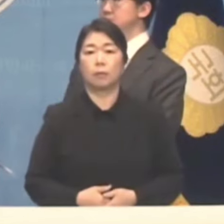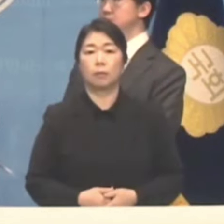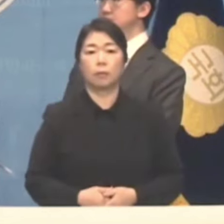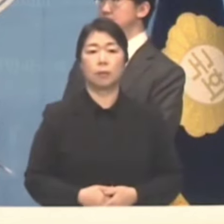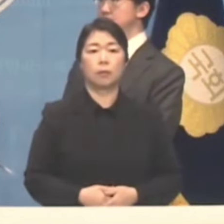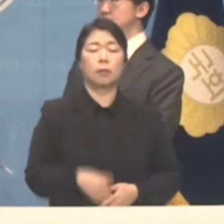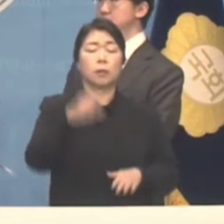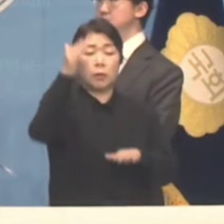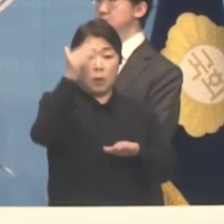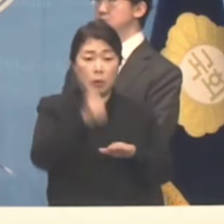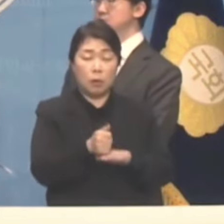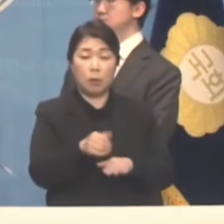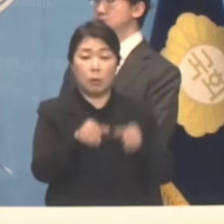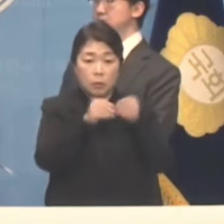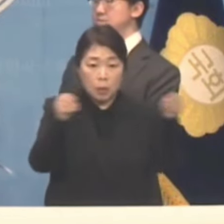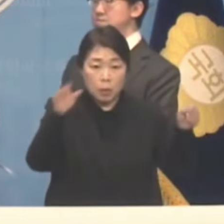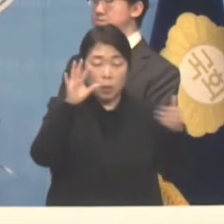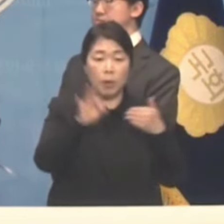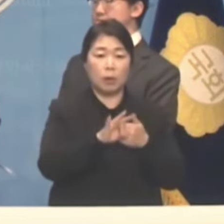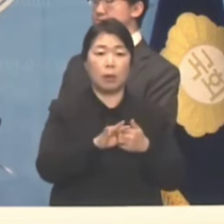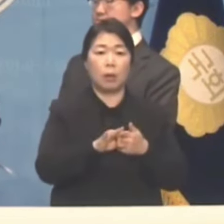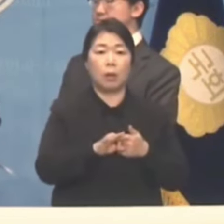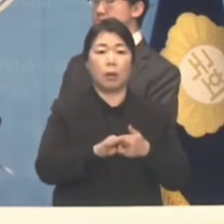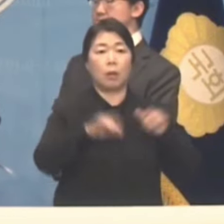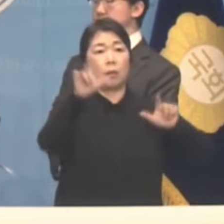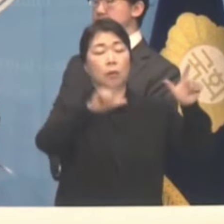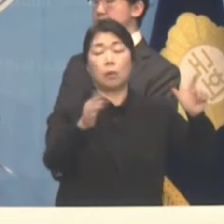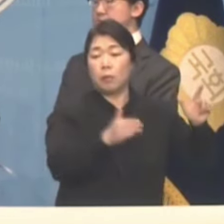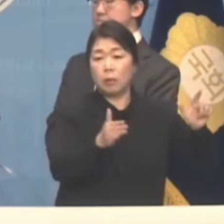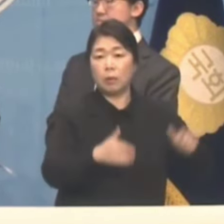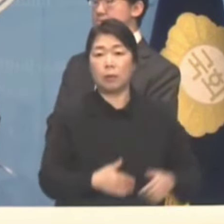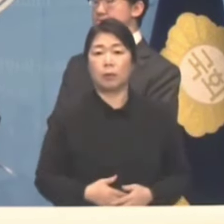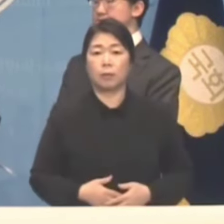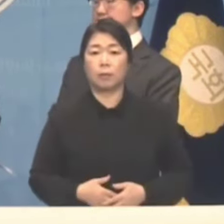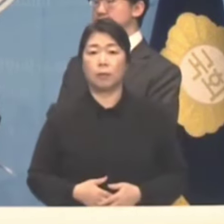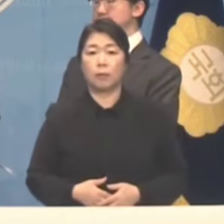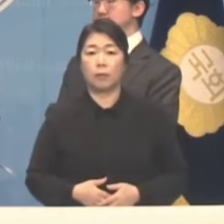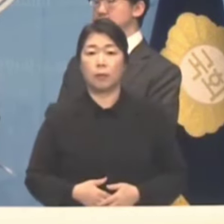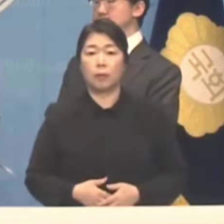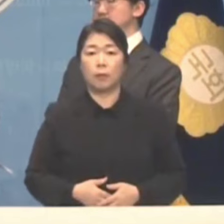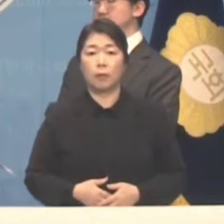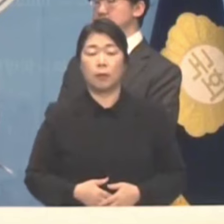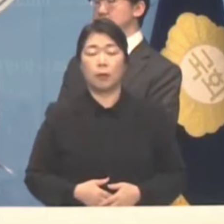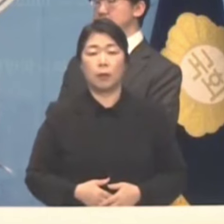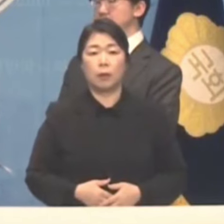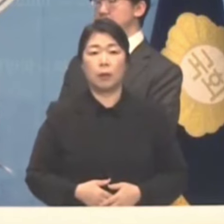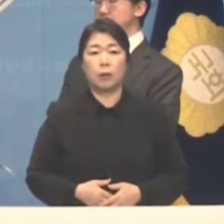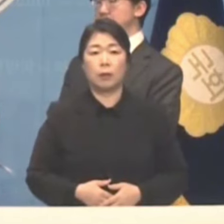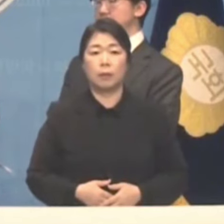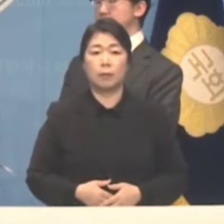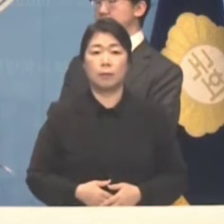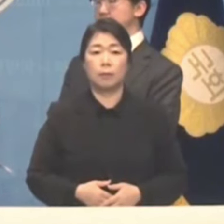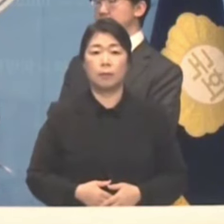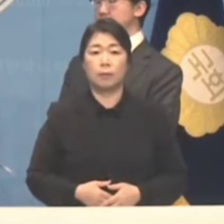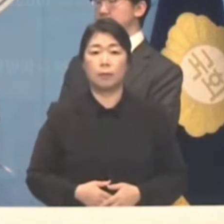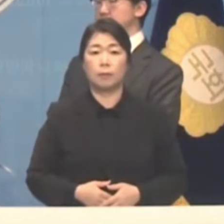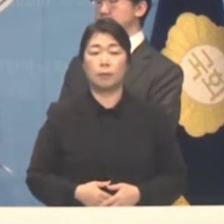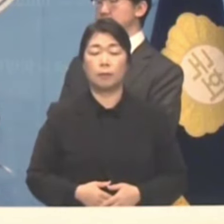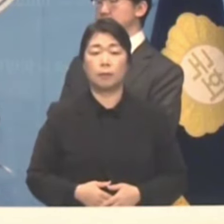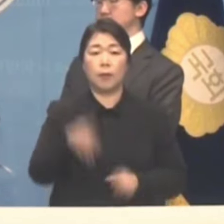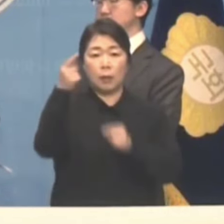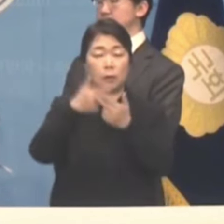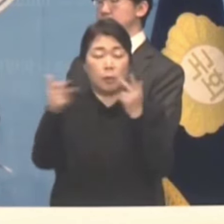헛 직시공 즉 형태가 있는 곳 곧 것이죠